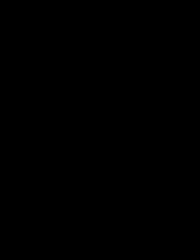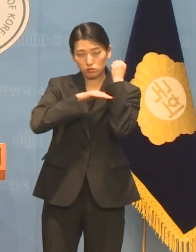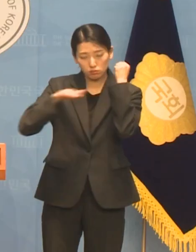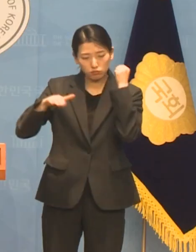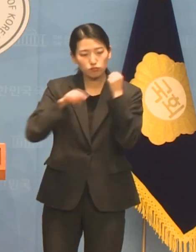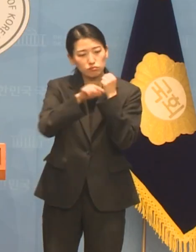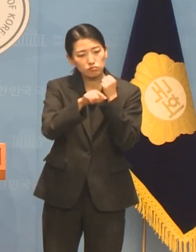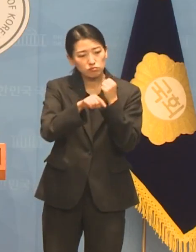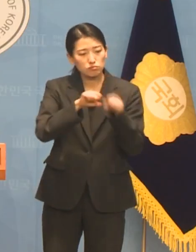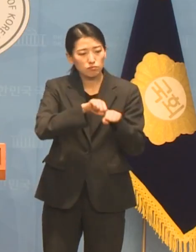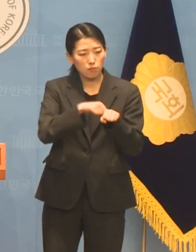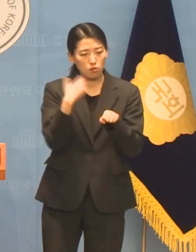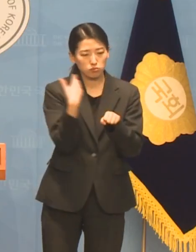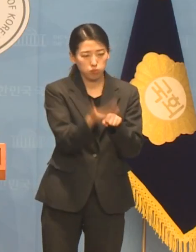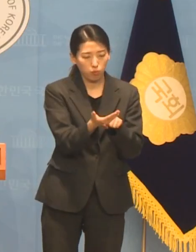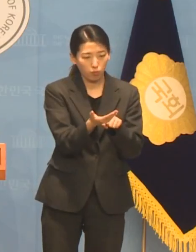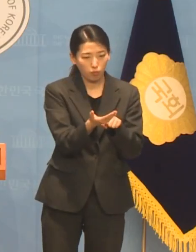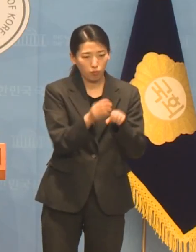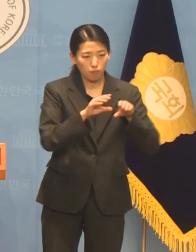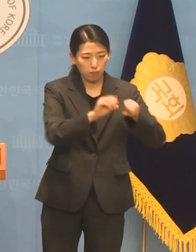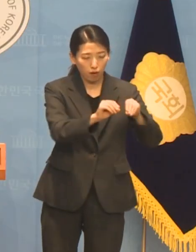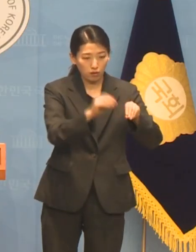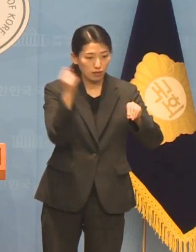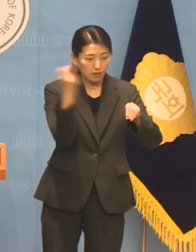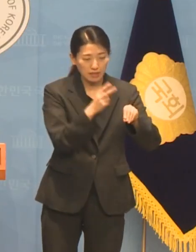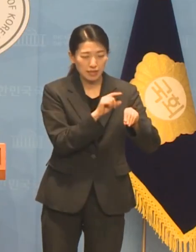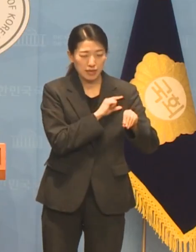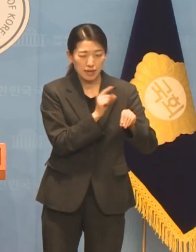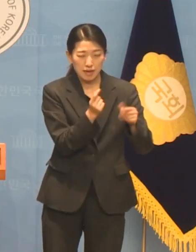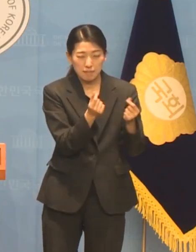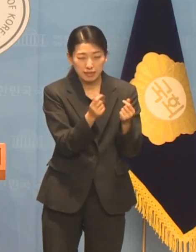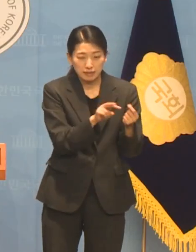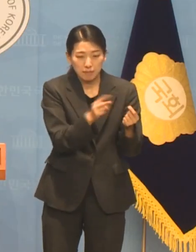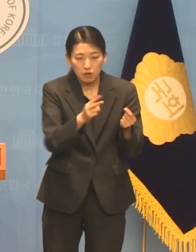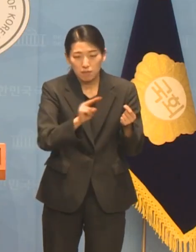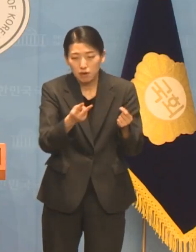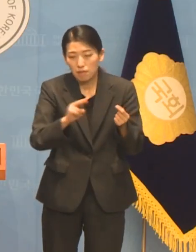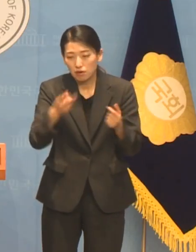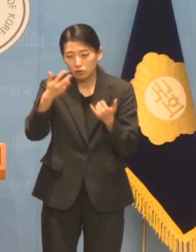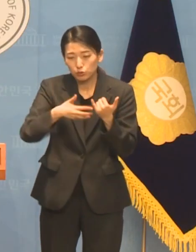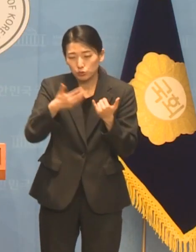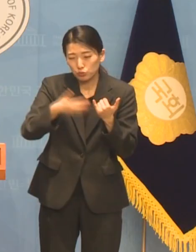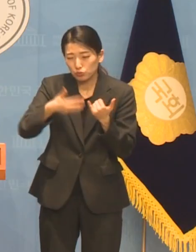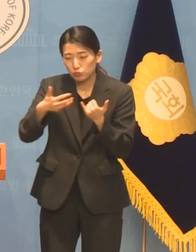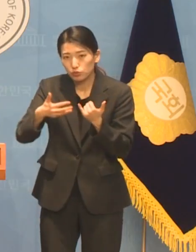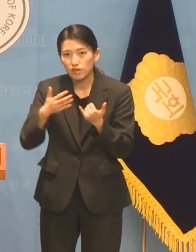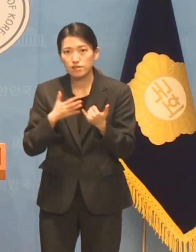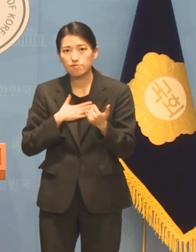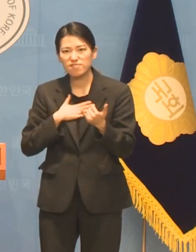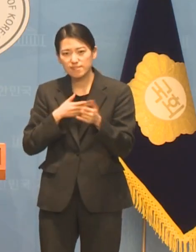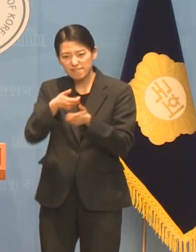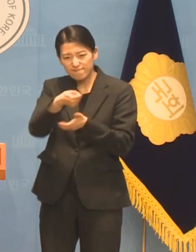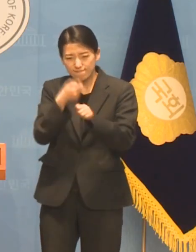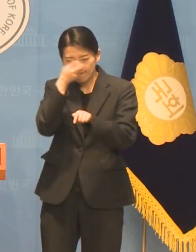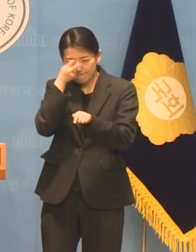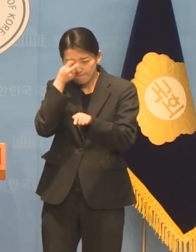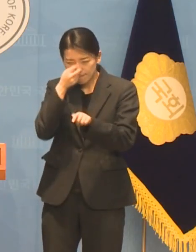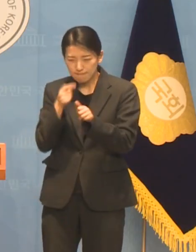수 없기에 국민소통위원회는 100번째 유사 계정이 만들어지더라도 끝까지 추적하고 강력히